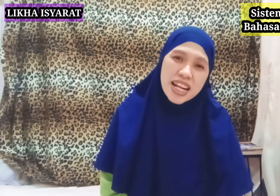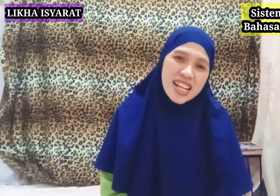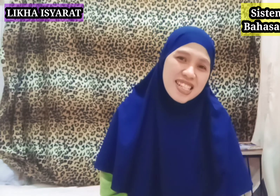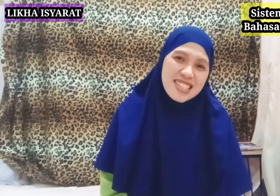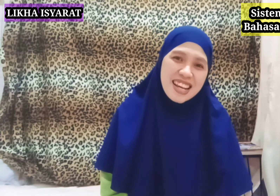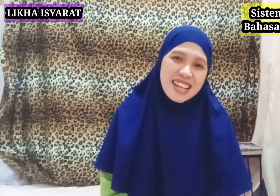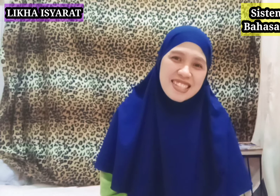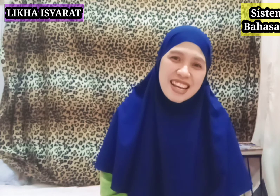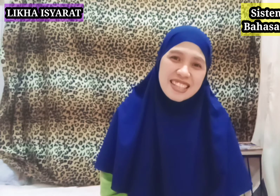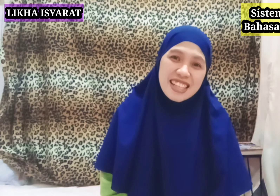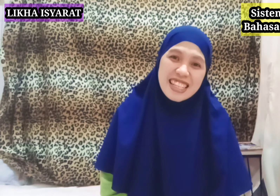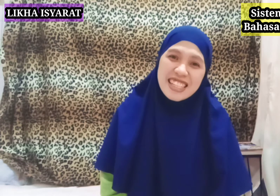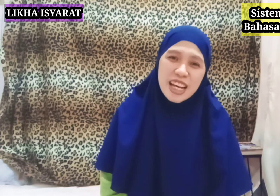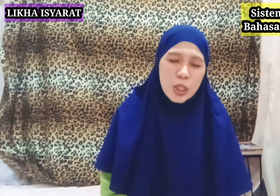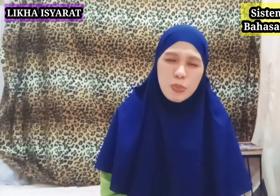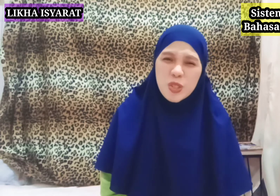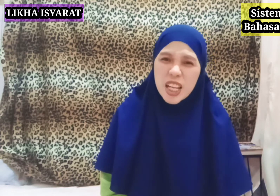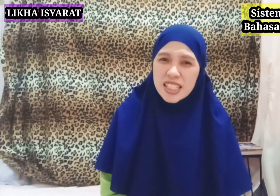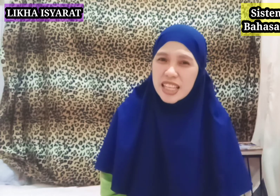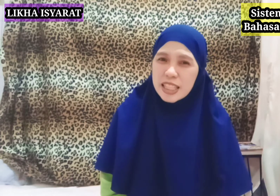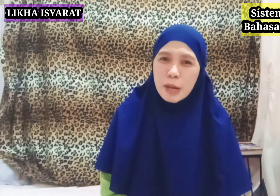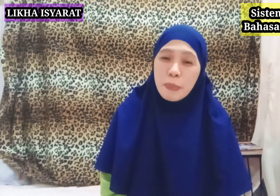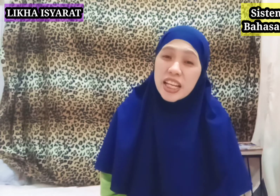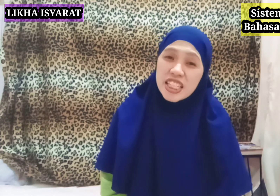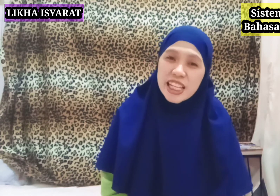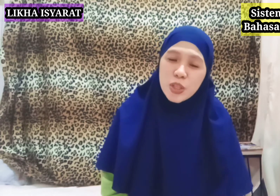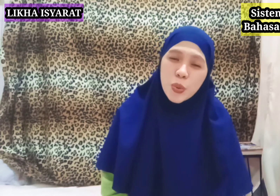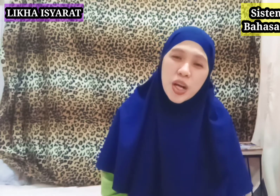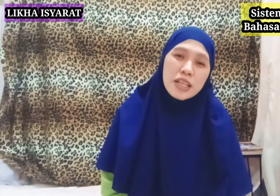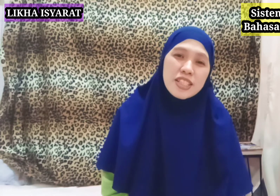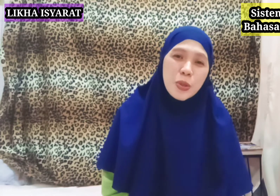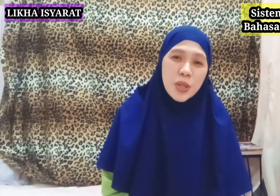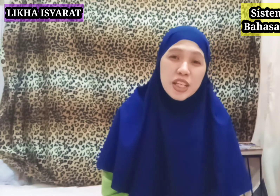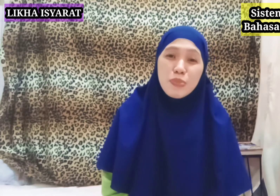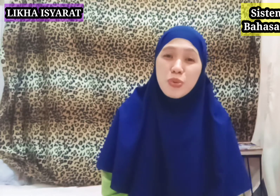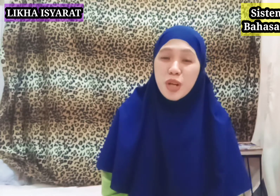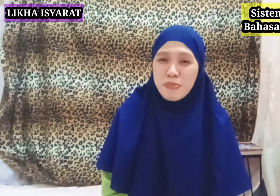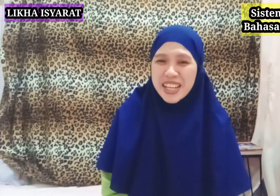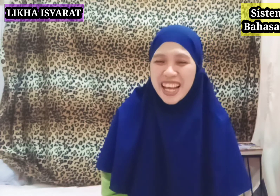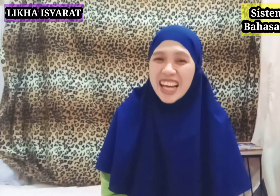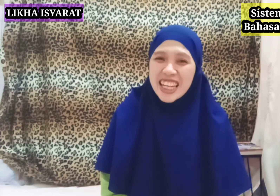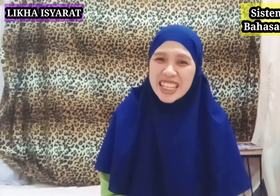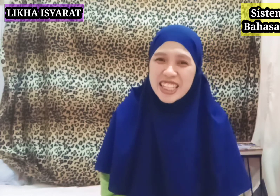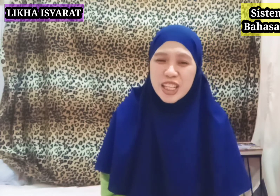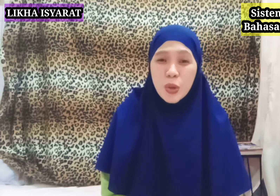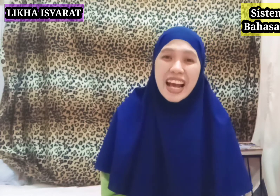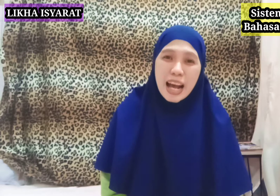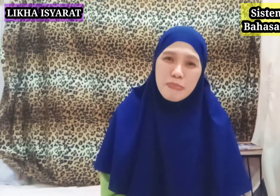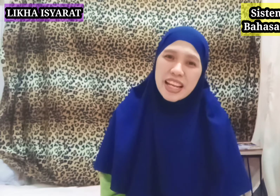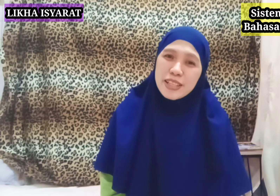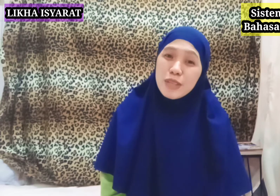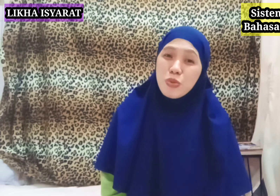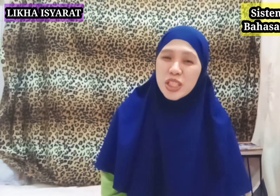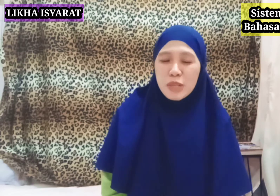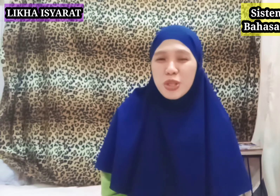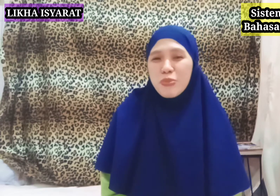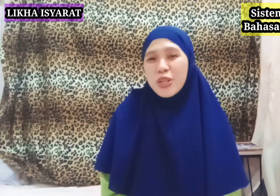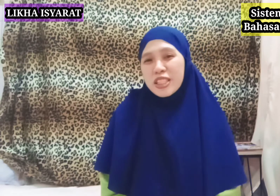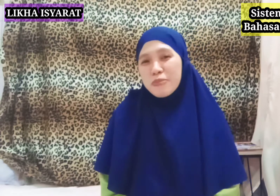gambaran saat-saat terindah ataupun saat-saat yang paling dirindukan seorang ibu kepada anaknya gitu. Apalagi buat ibu-ibu yang seperti